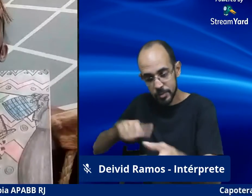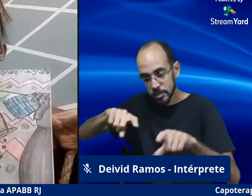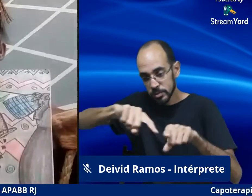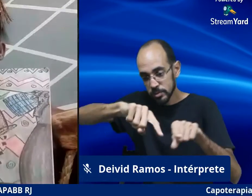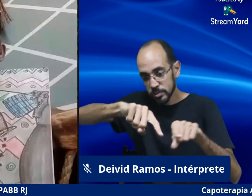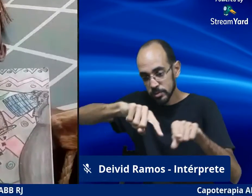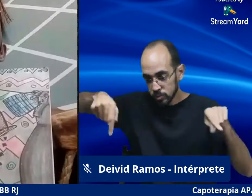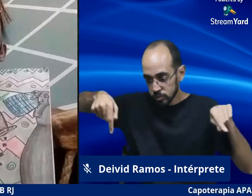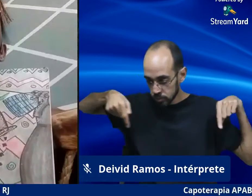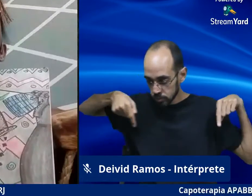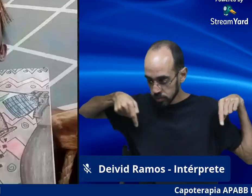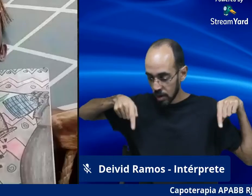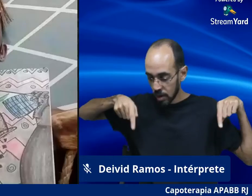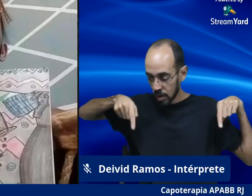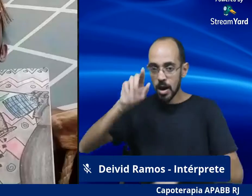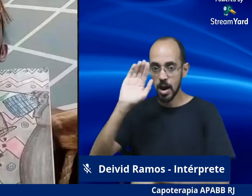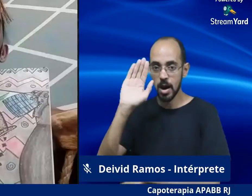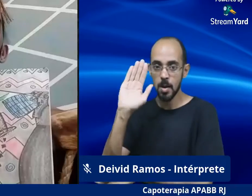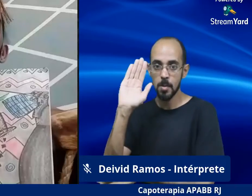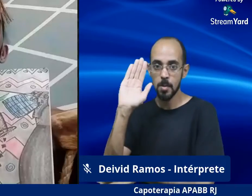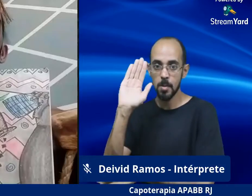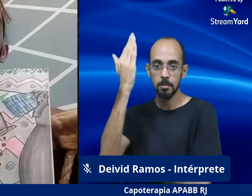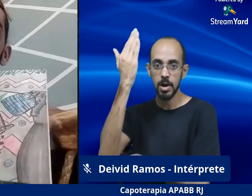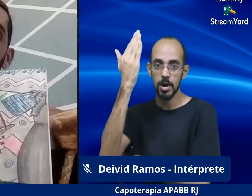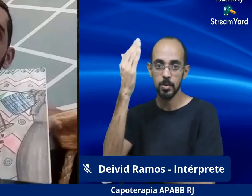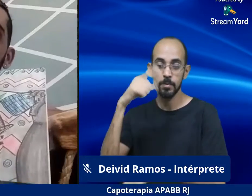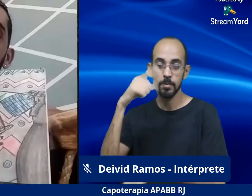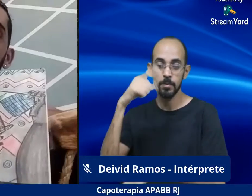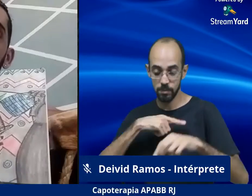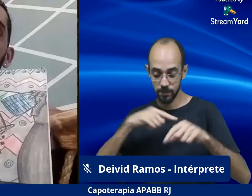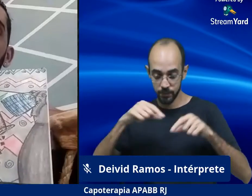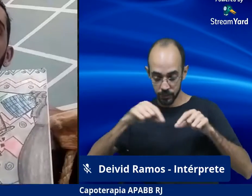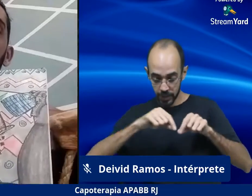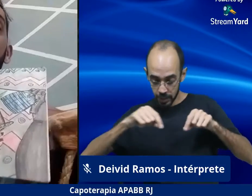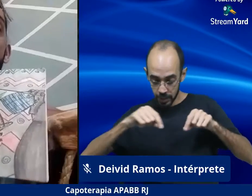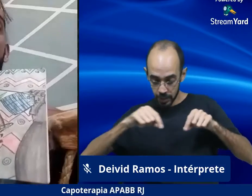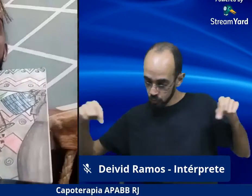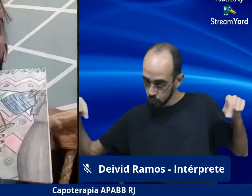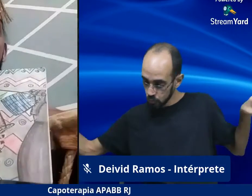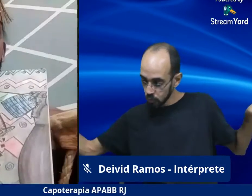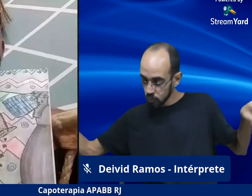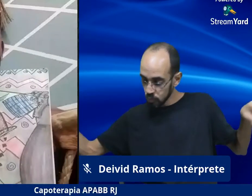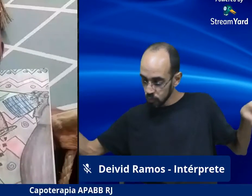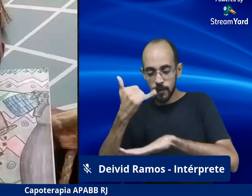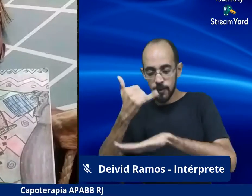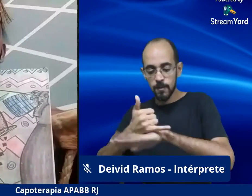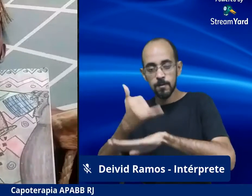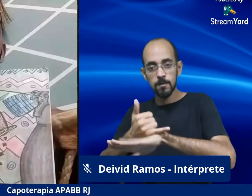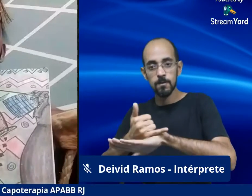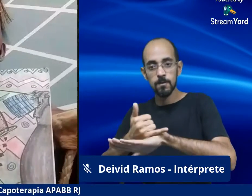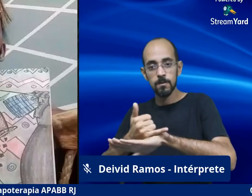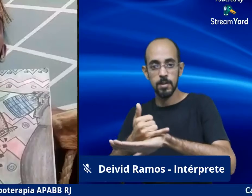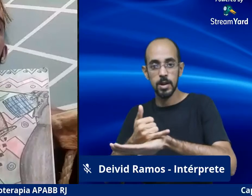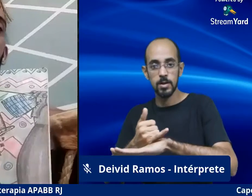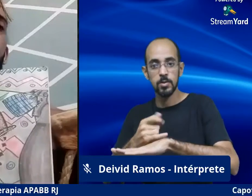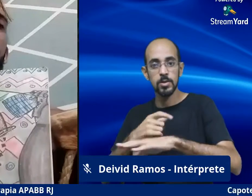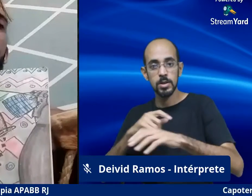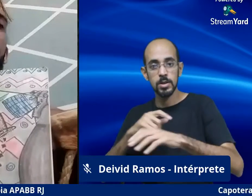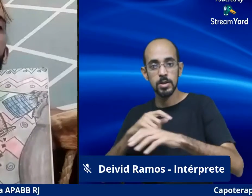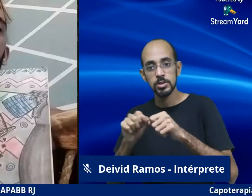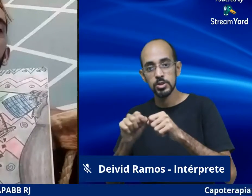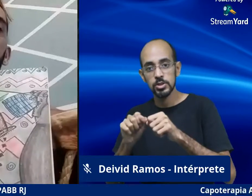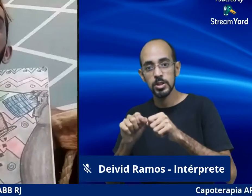madeira, né? E a gente tem o arame, né? Onde a gente toca com a baqueta. A gente tem